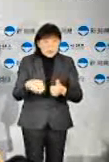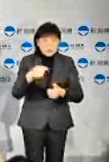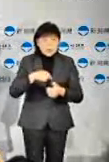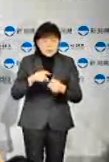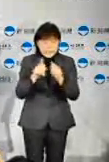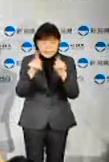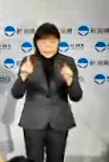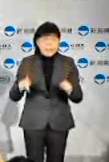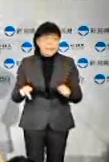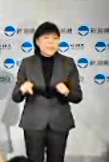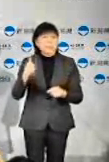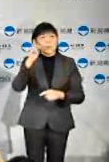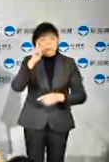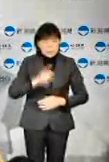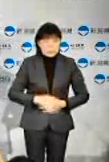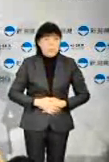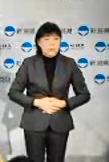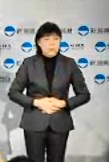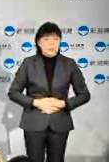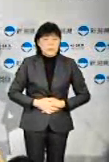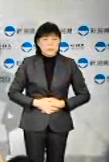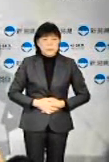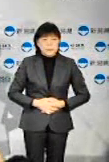であり続けると思います。